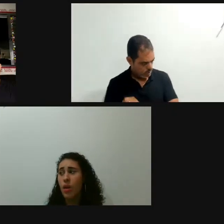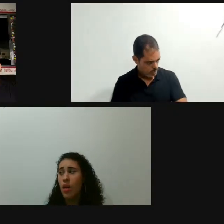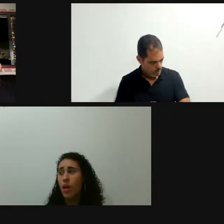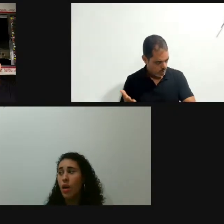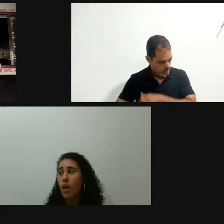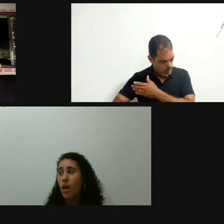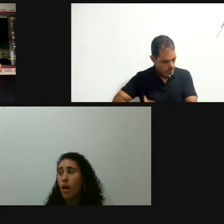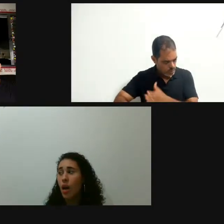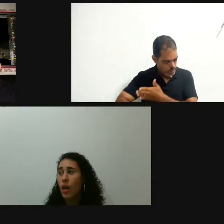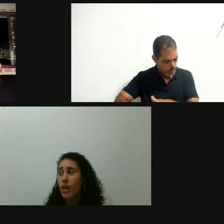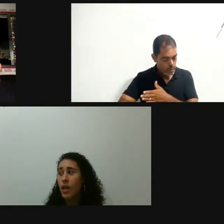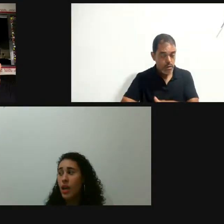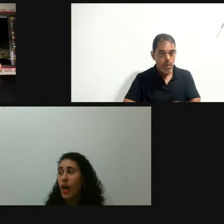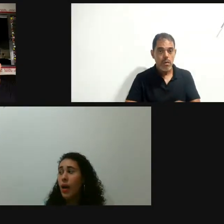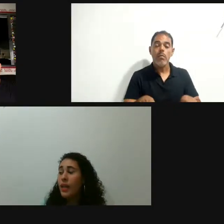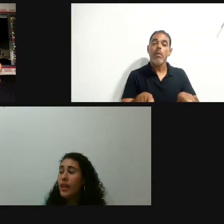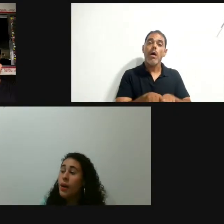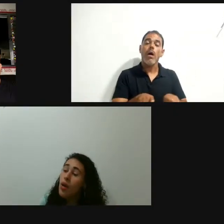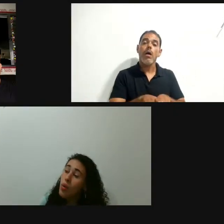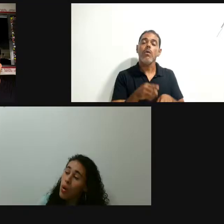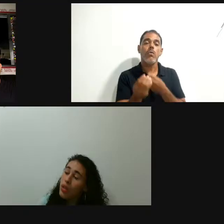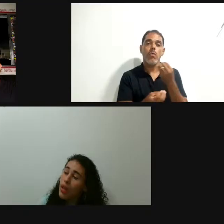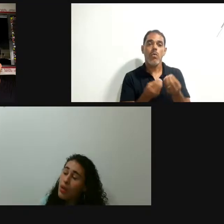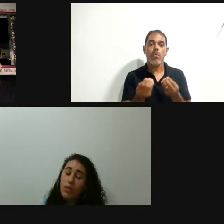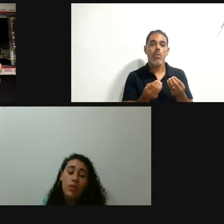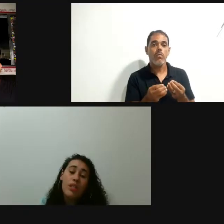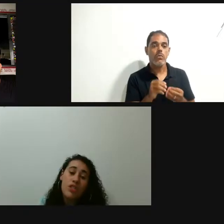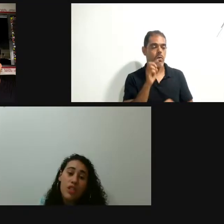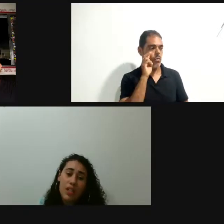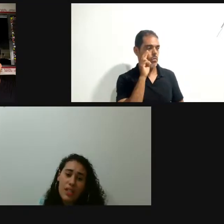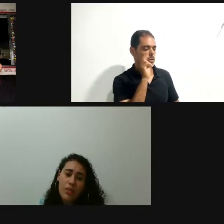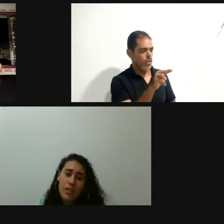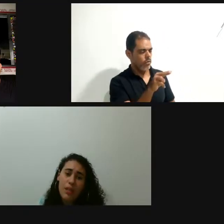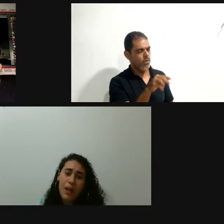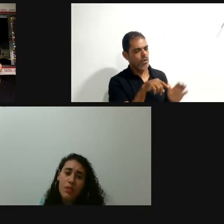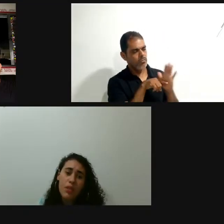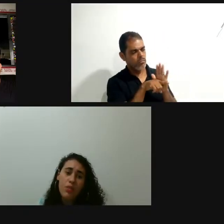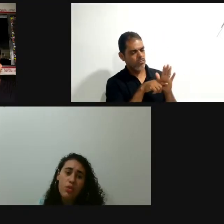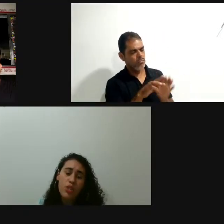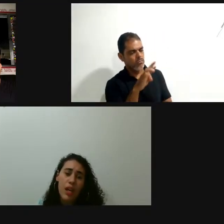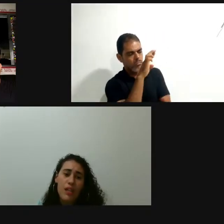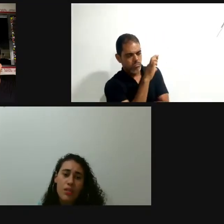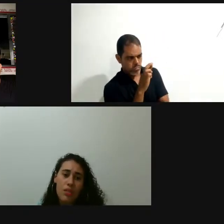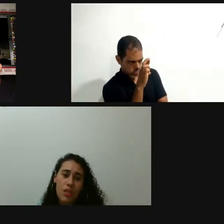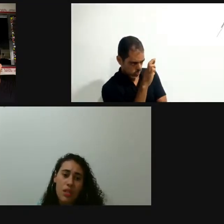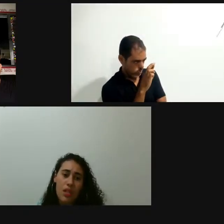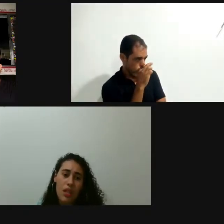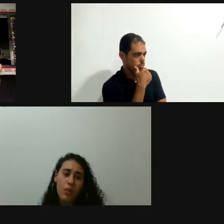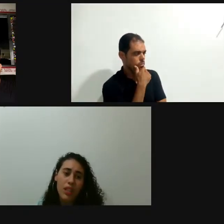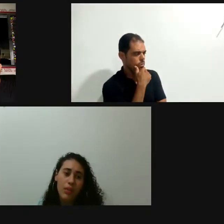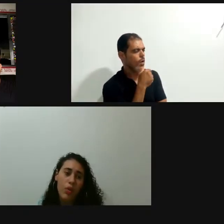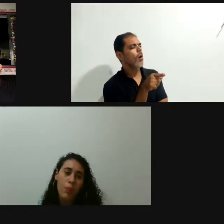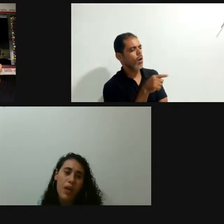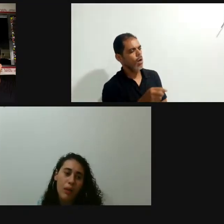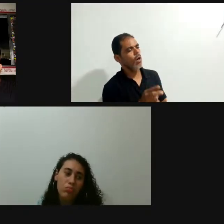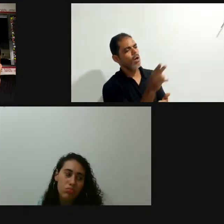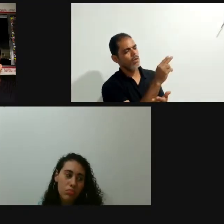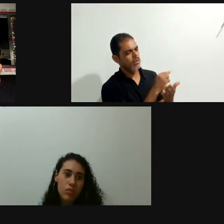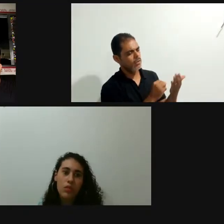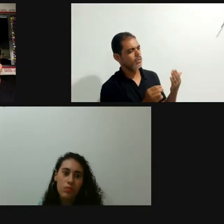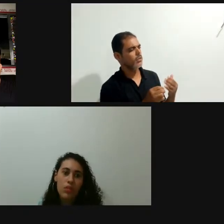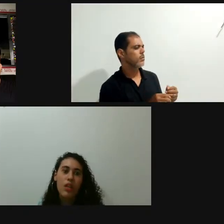observação. E até quando eu assistia desenhos animados, eu via os traços e eu tentava